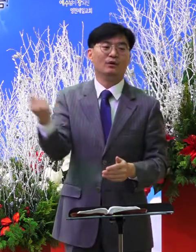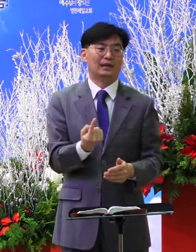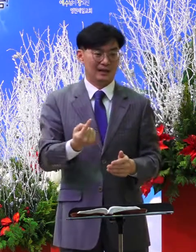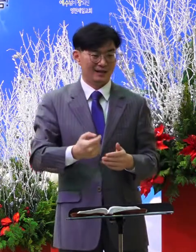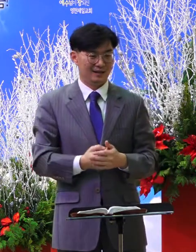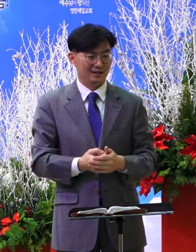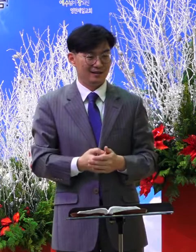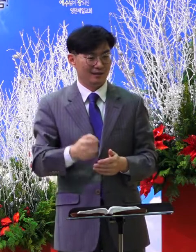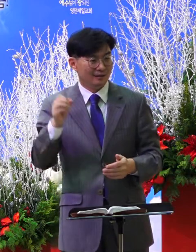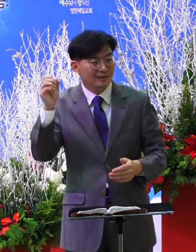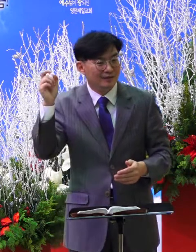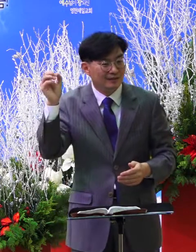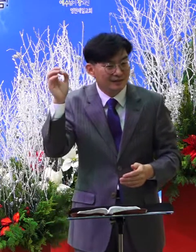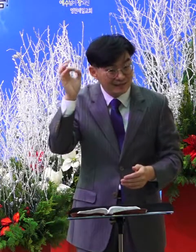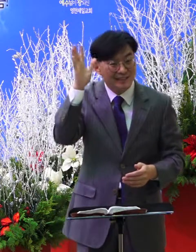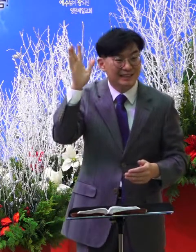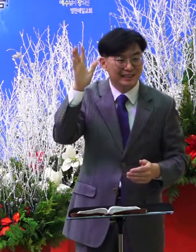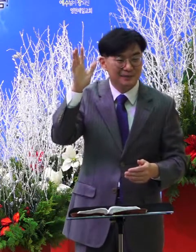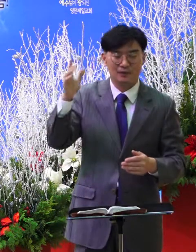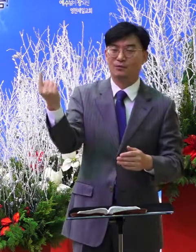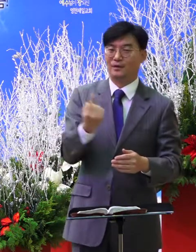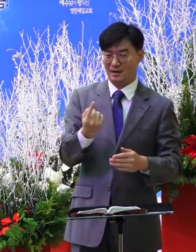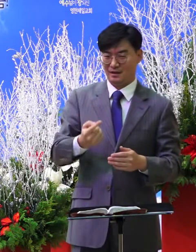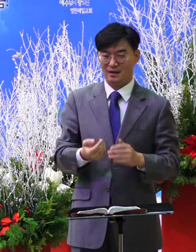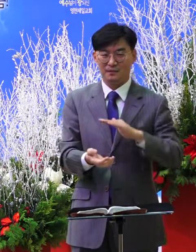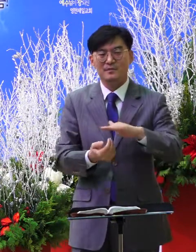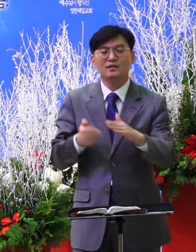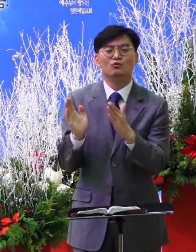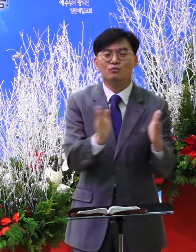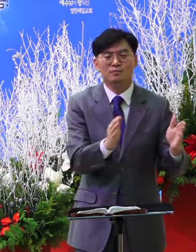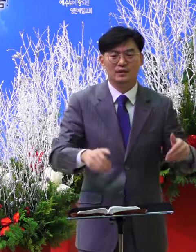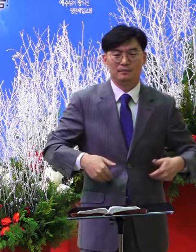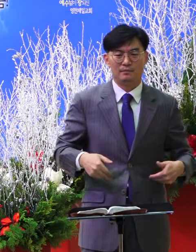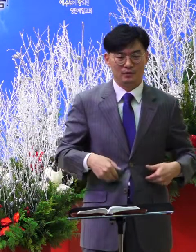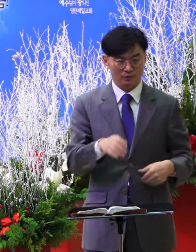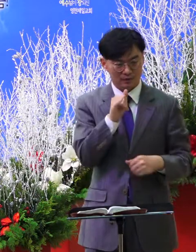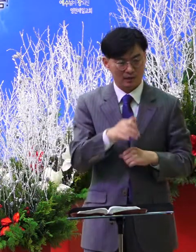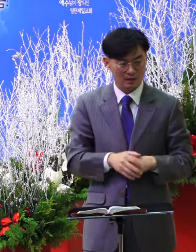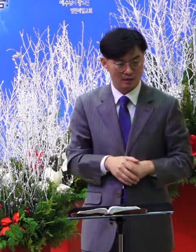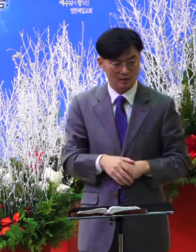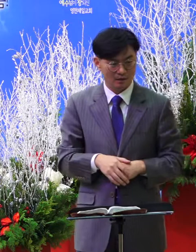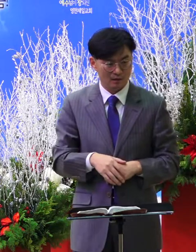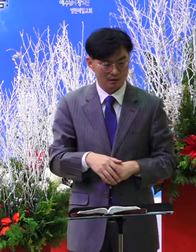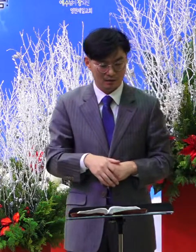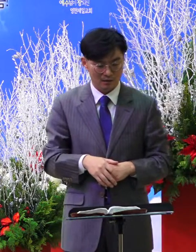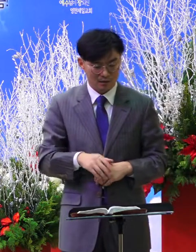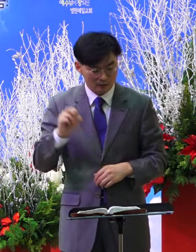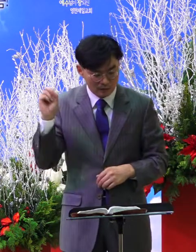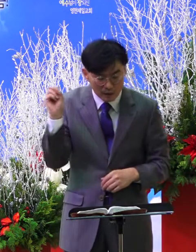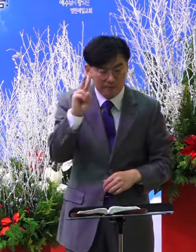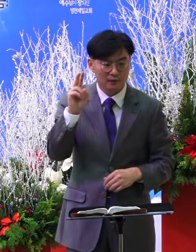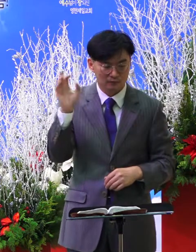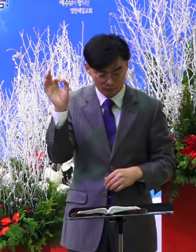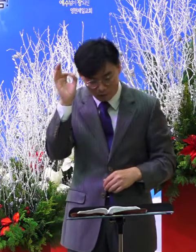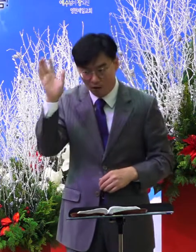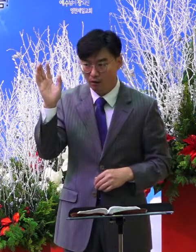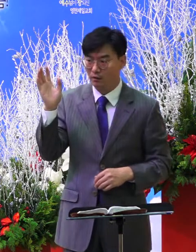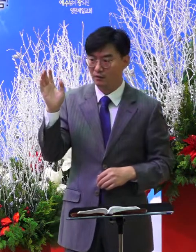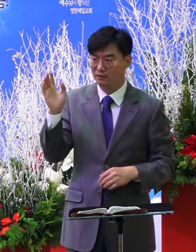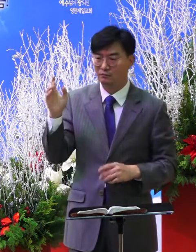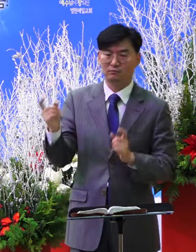오리라. 너희가 준비하고 있어라. 주님이 생각하지 않은 때에 올 것이다 말씀하십니다. 그리고 오늘